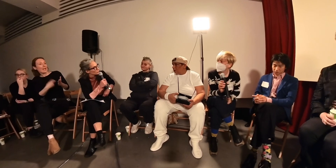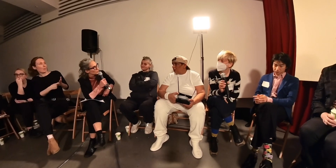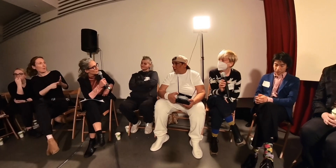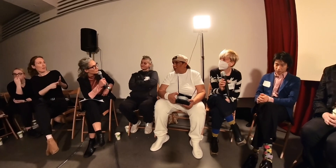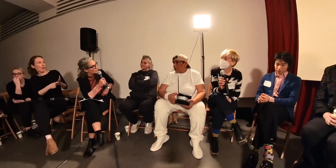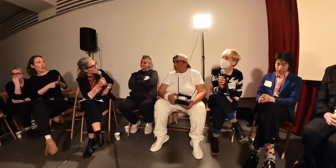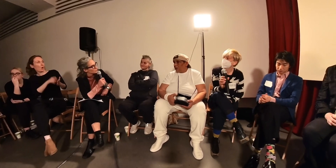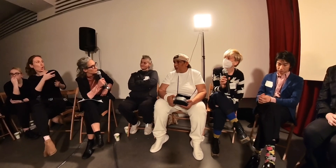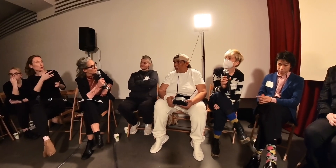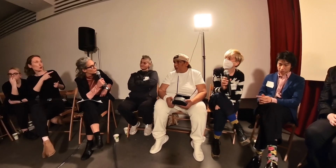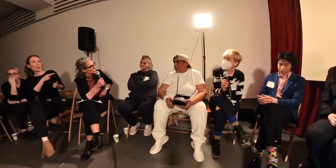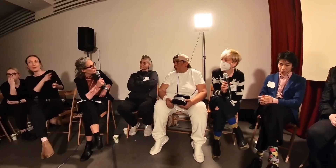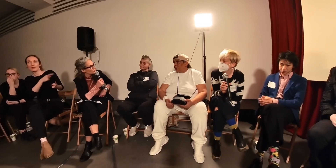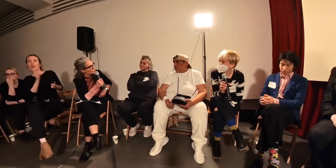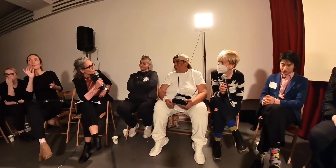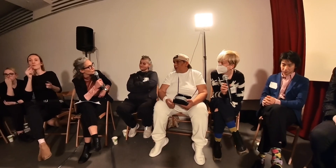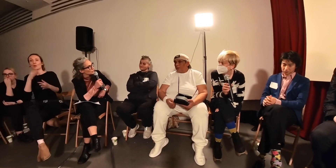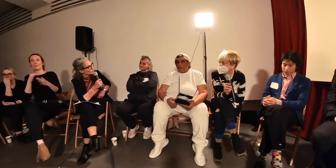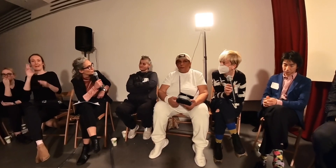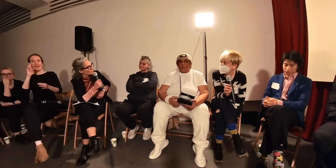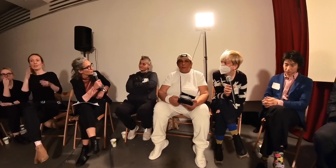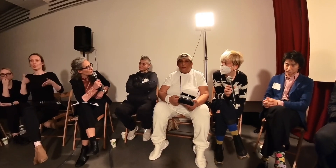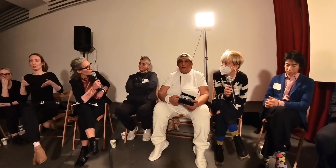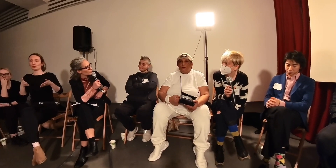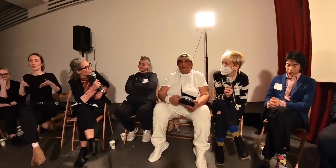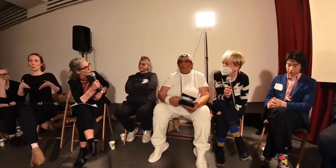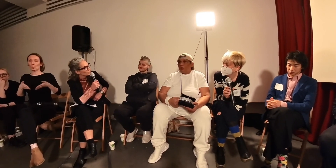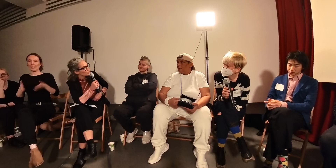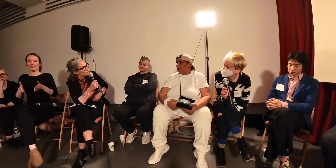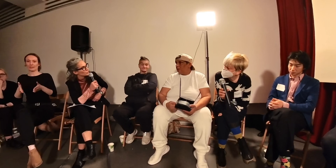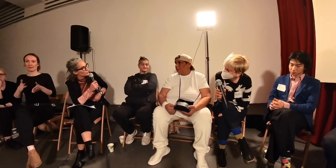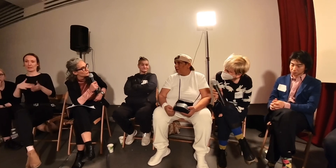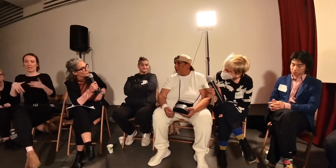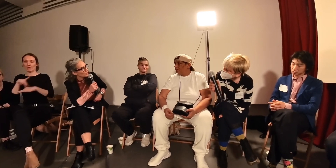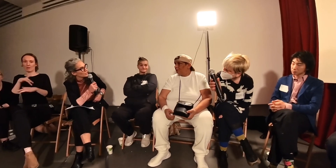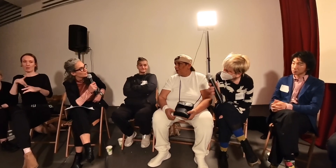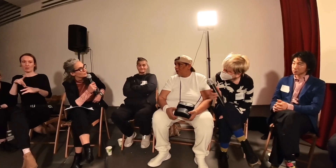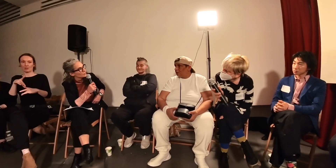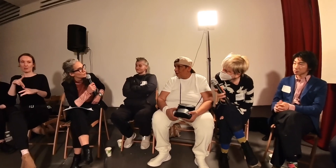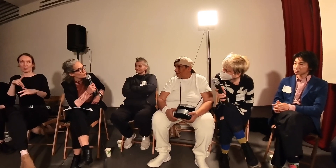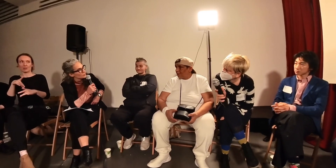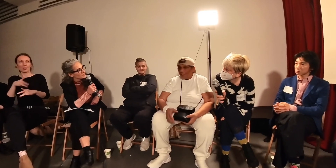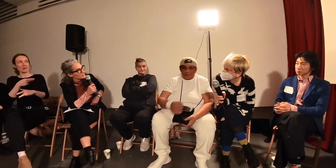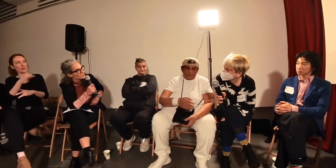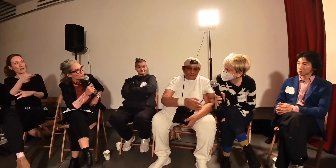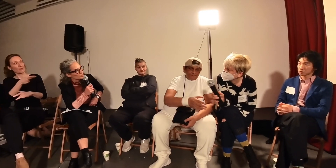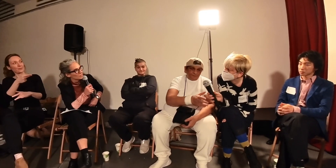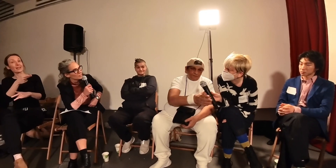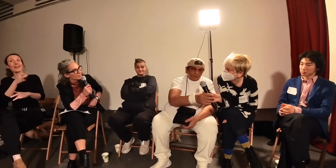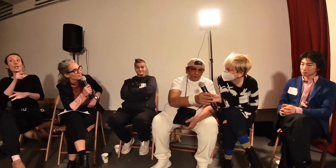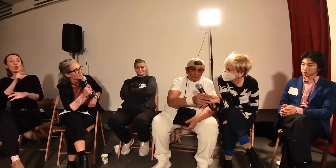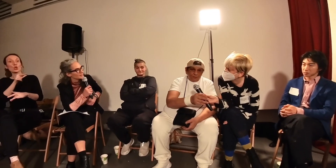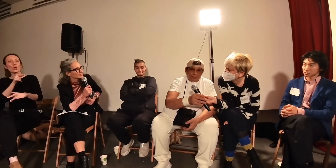vás osobně, do jaký míry se stotožňuješ jako, nebo Balu třeba s tím